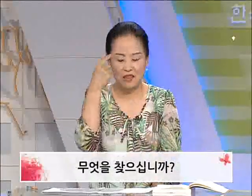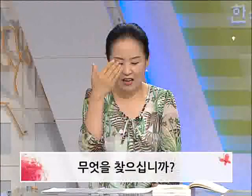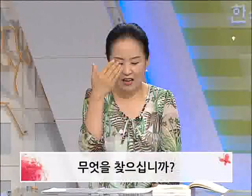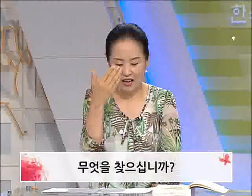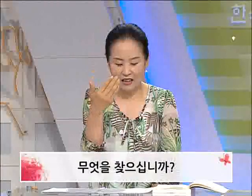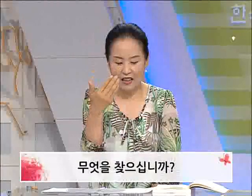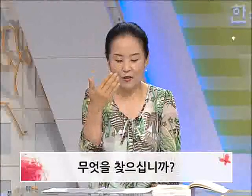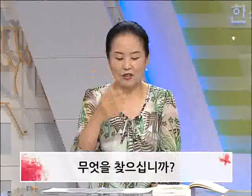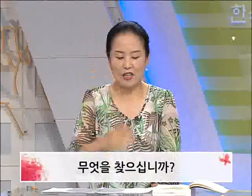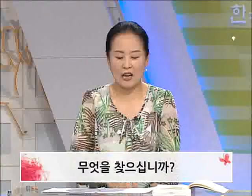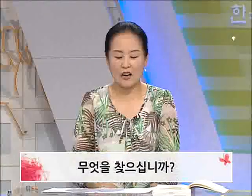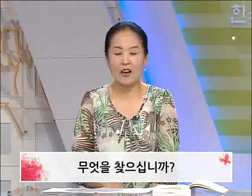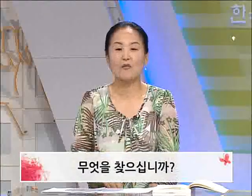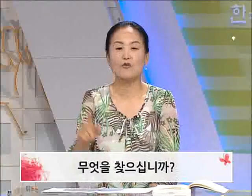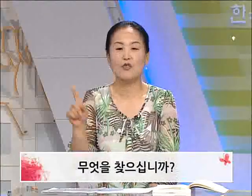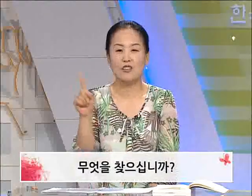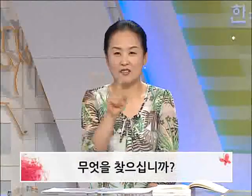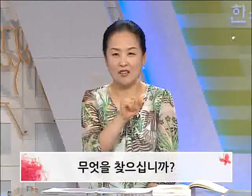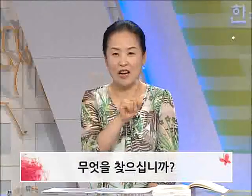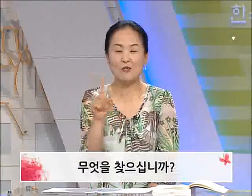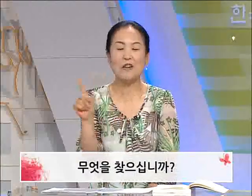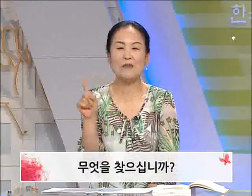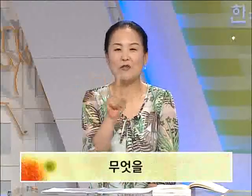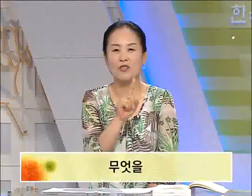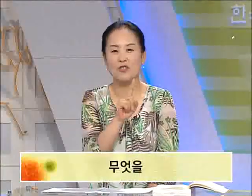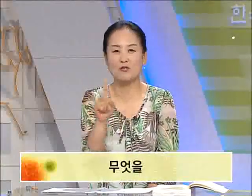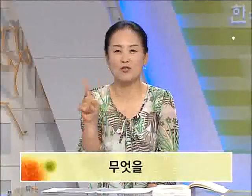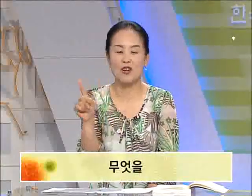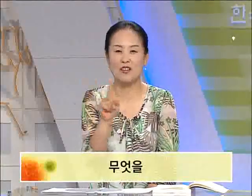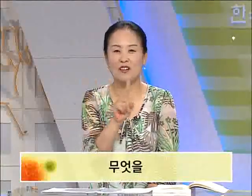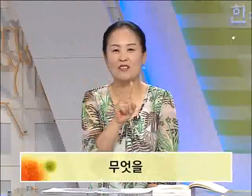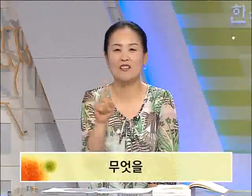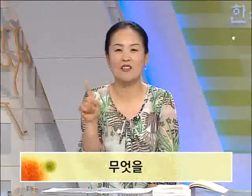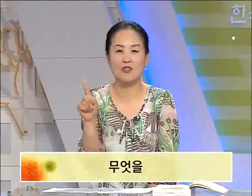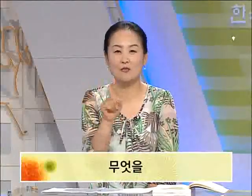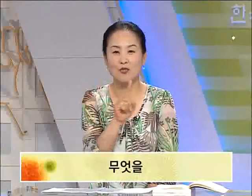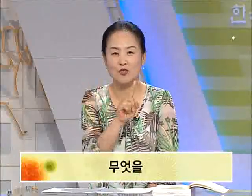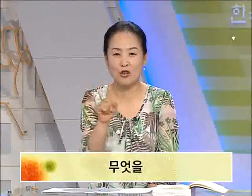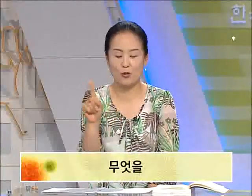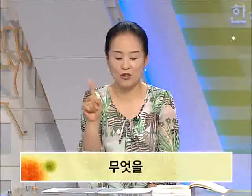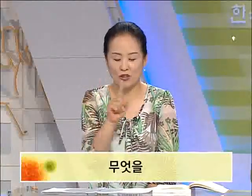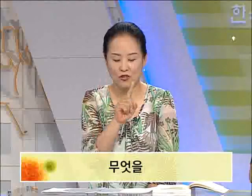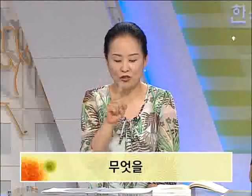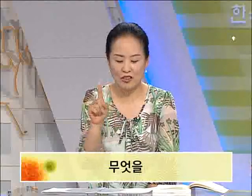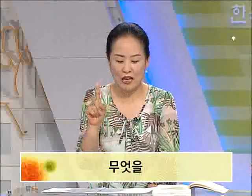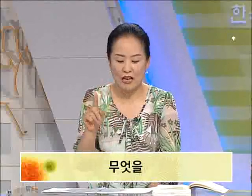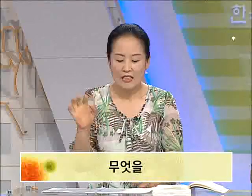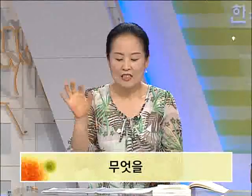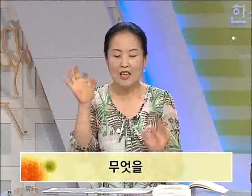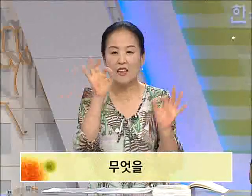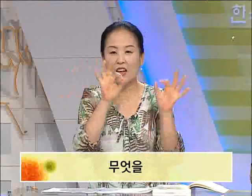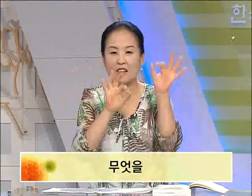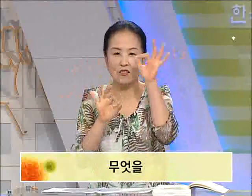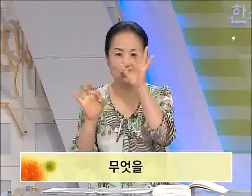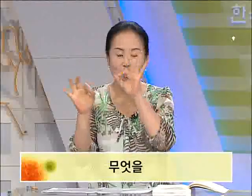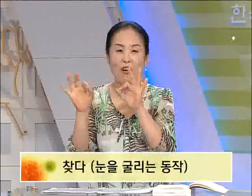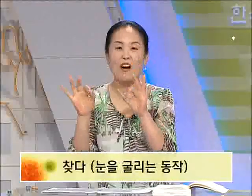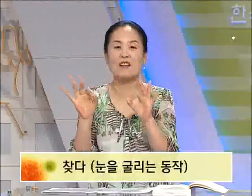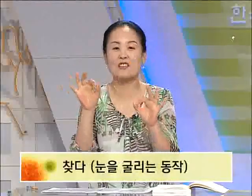찾으십니까? 인데요. 자, 무엇을 아주 많이 배우고 있죠. 무엇, 어떤, 어느, 무슨과 동영어이고요. 자, 찾다라는 것은 우리가 뭔가를 찾을